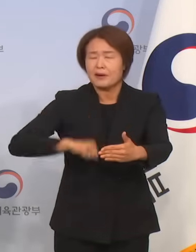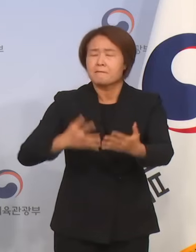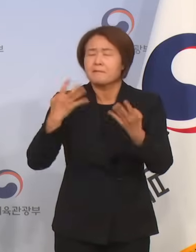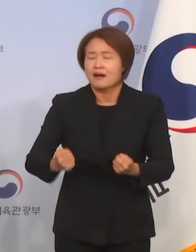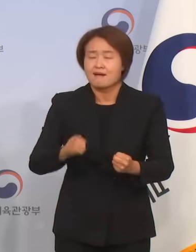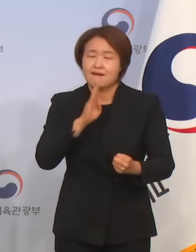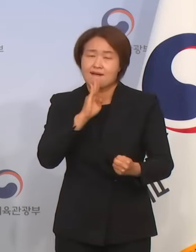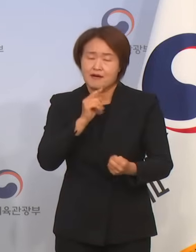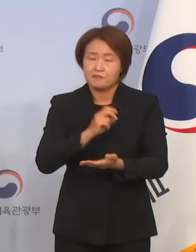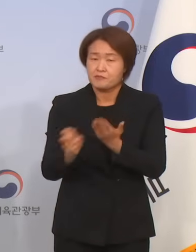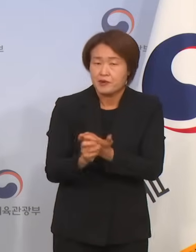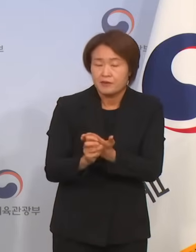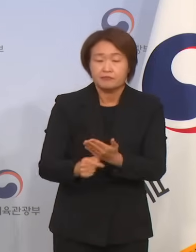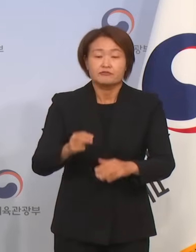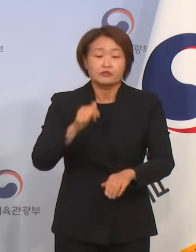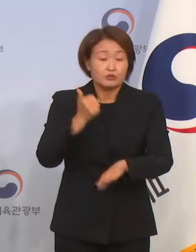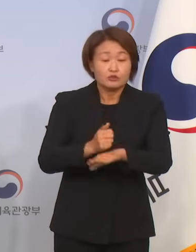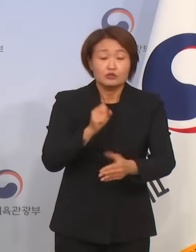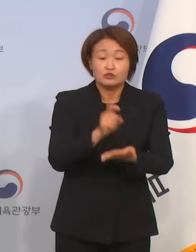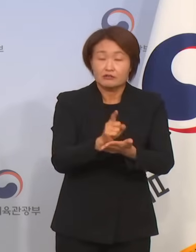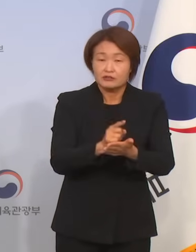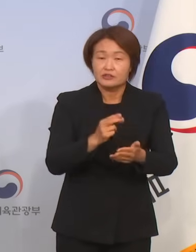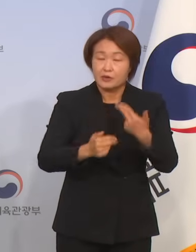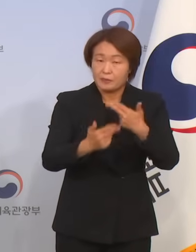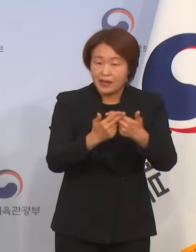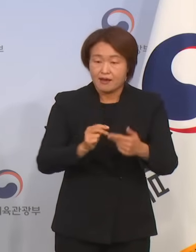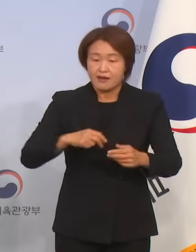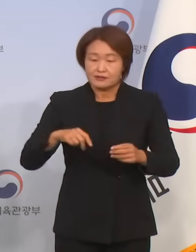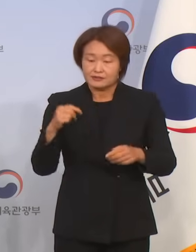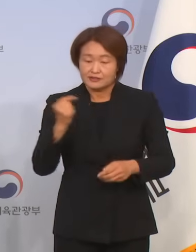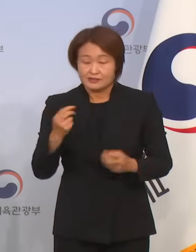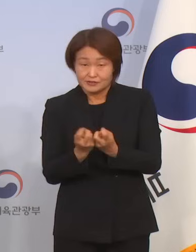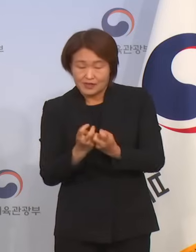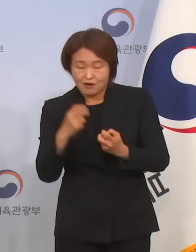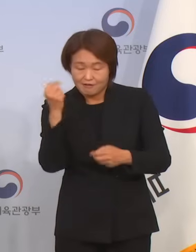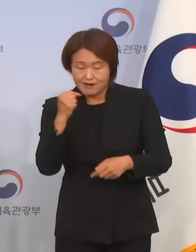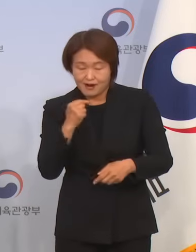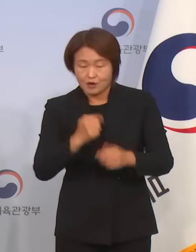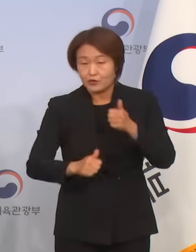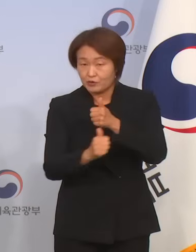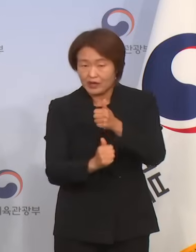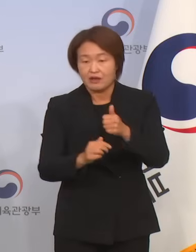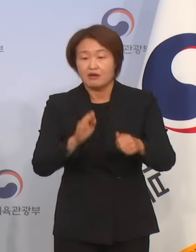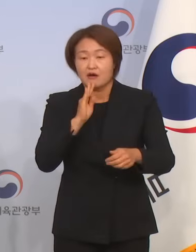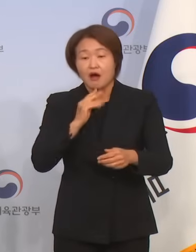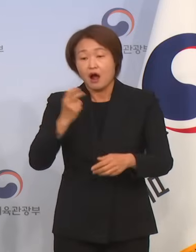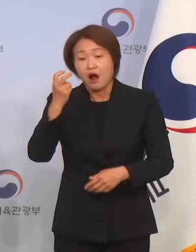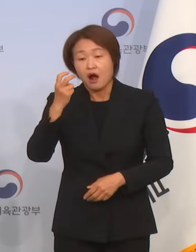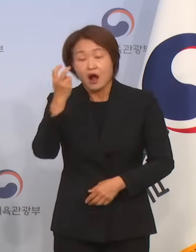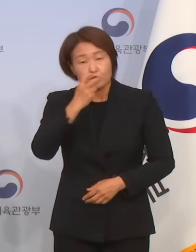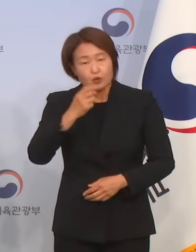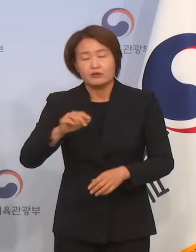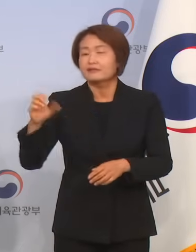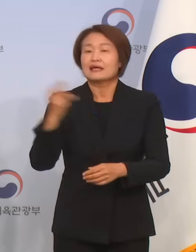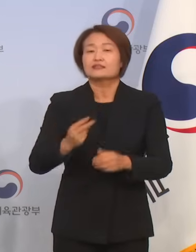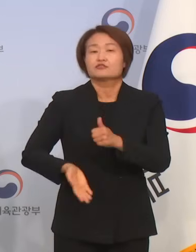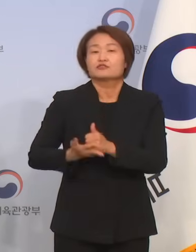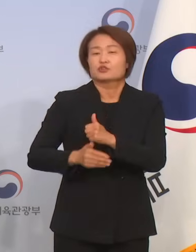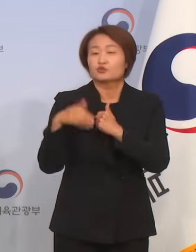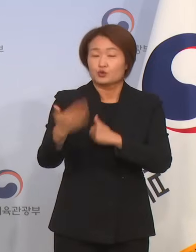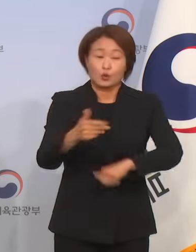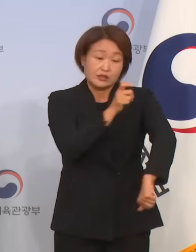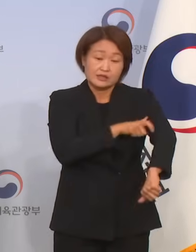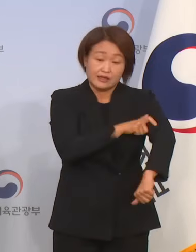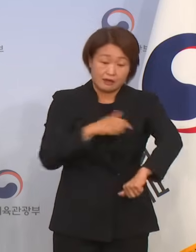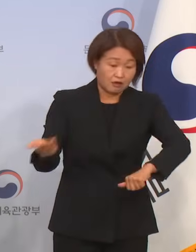만큼 축구협회가 전력강화위원회에서 국가대표팀 감독 후보자를 다시 추천하여